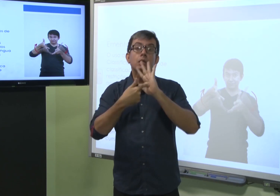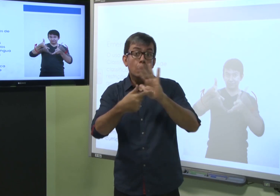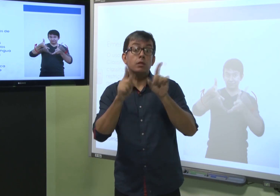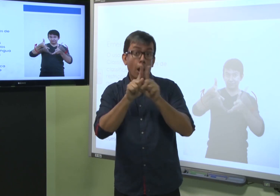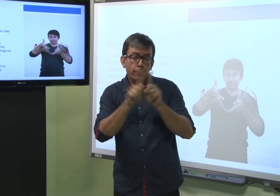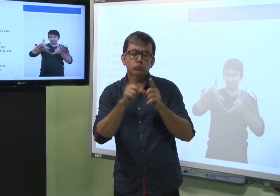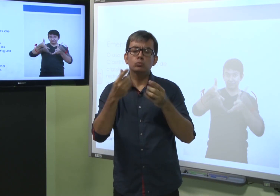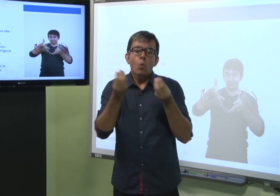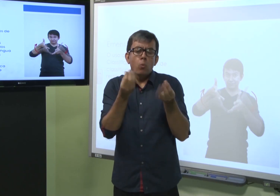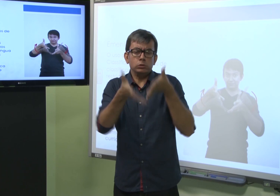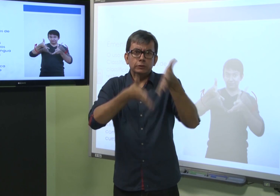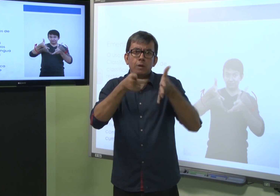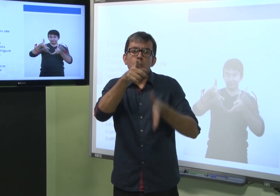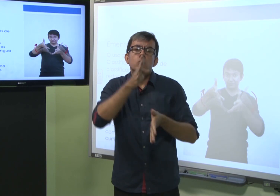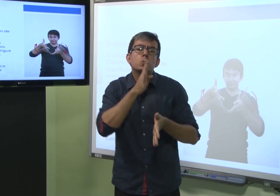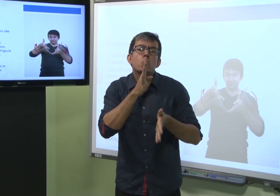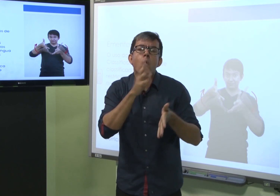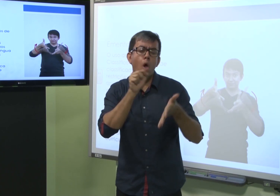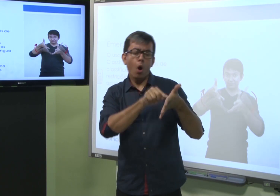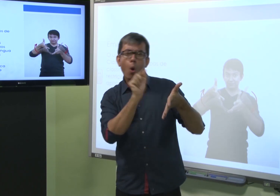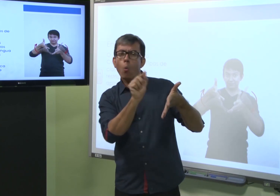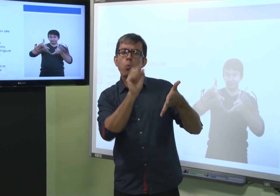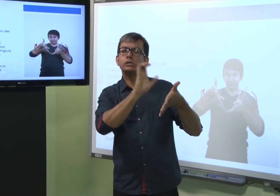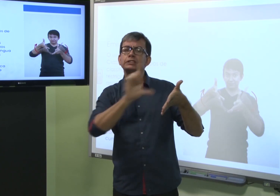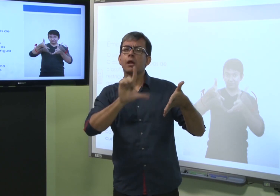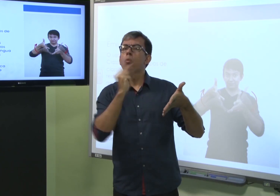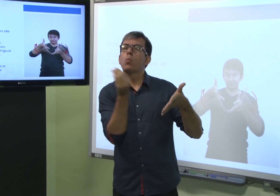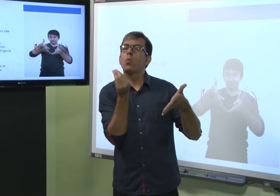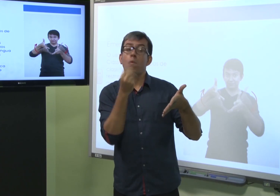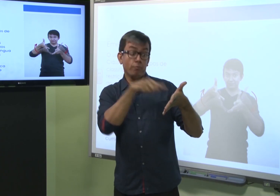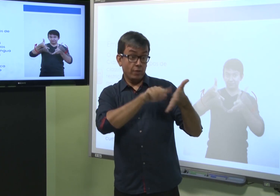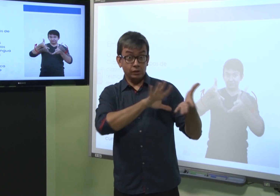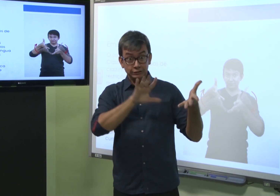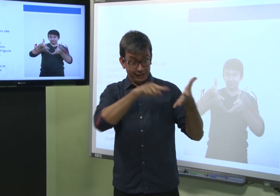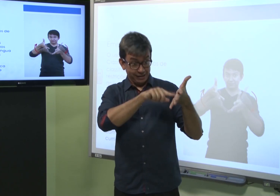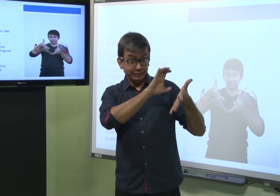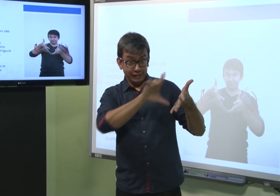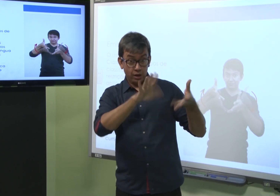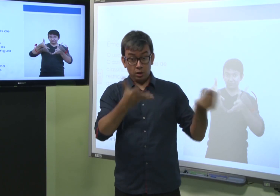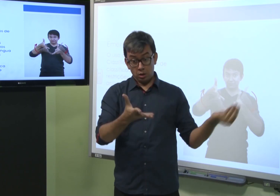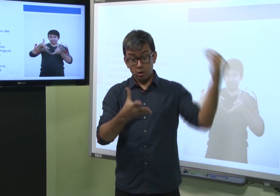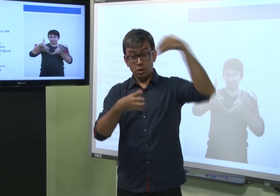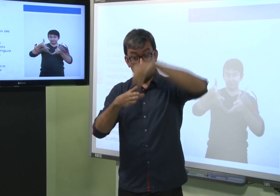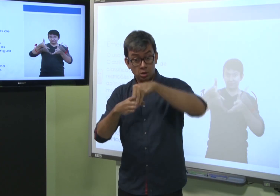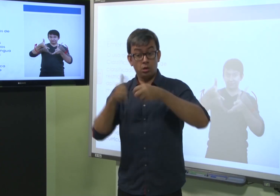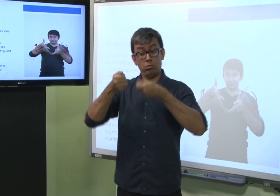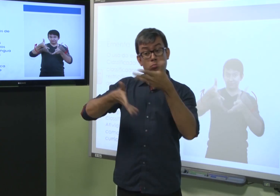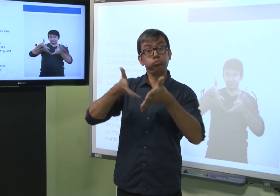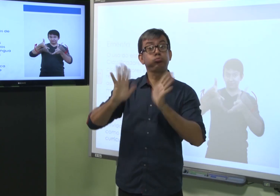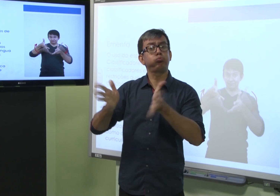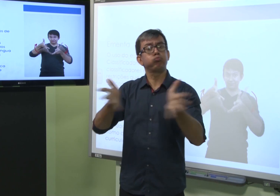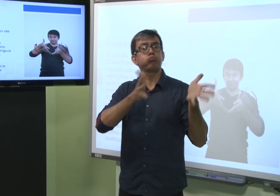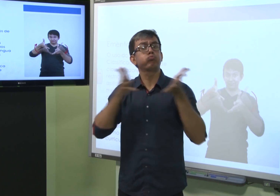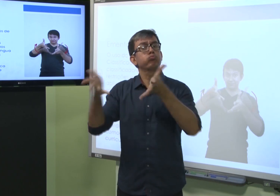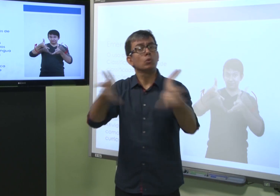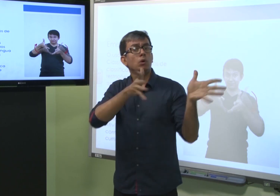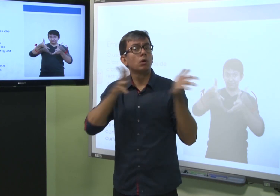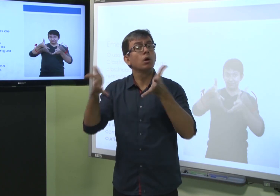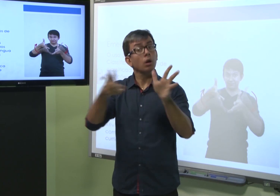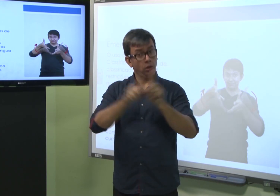Para vocês conhecerem como que é utilizado os classificadores dentro da língua. E eu vou apresentar